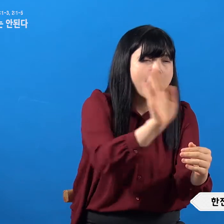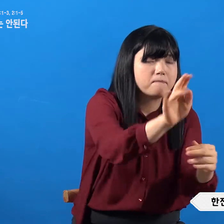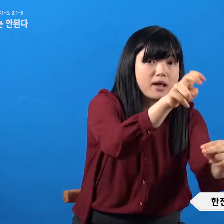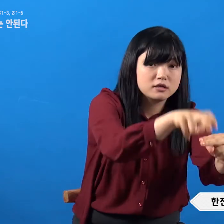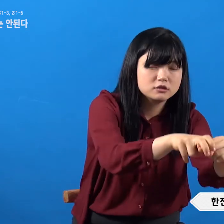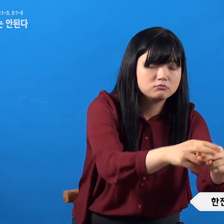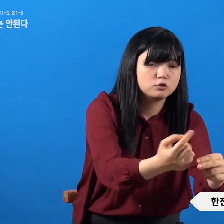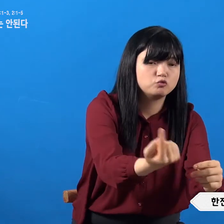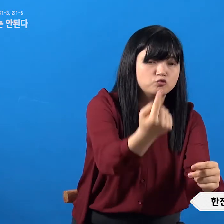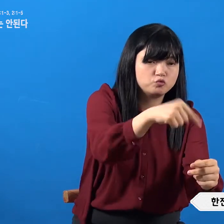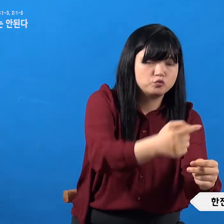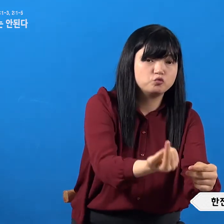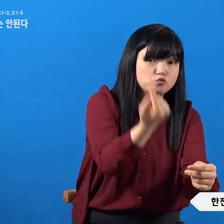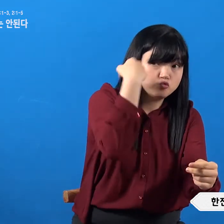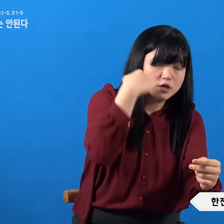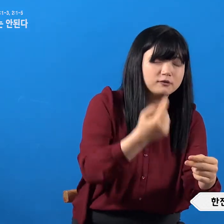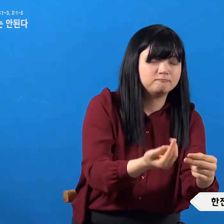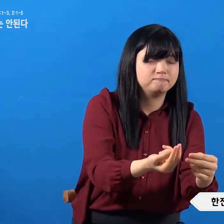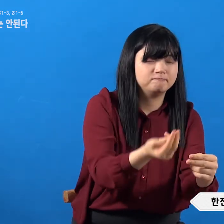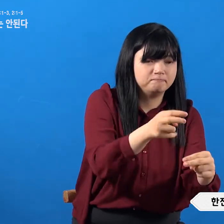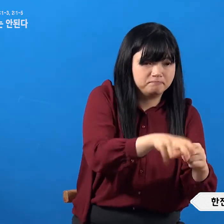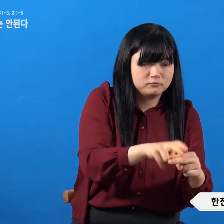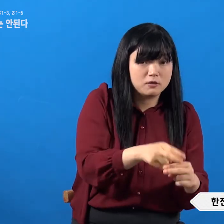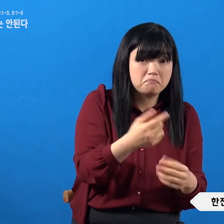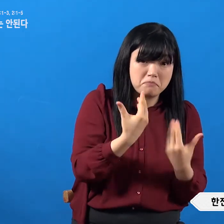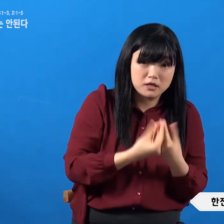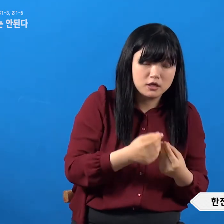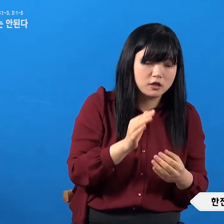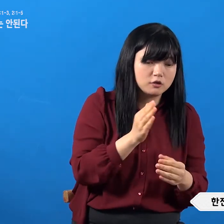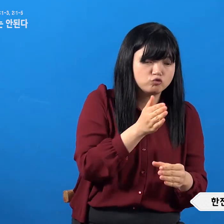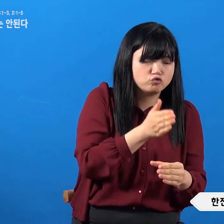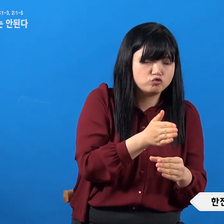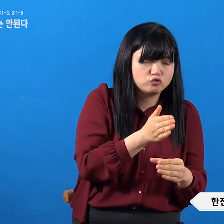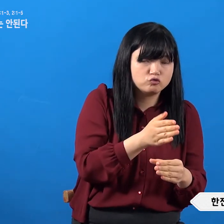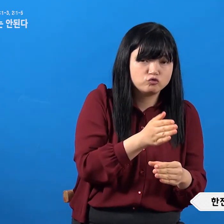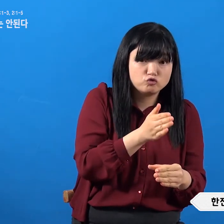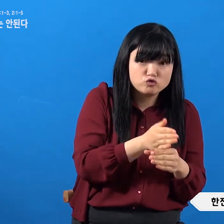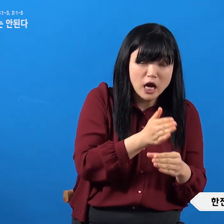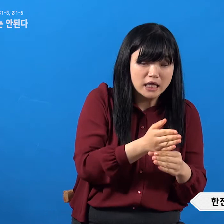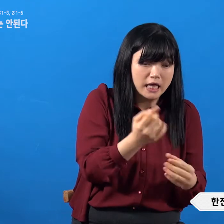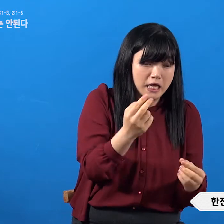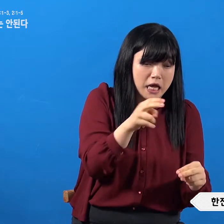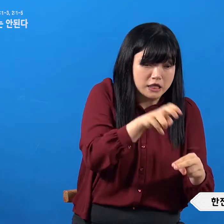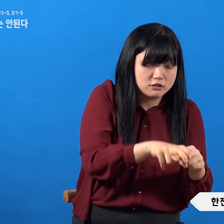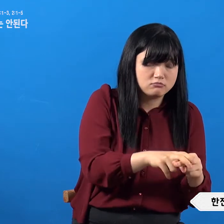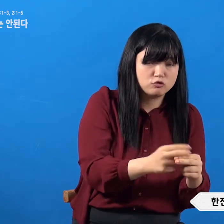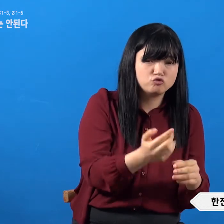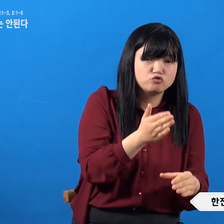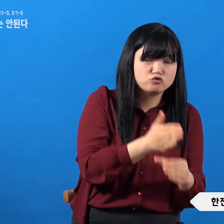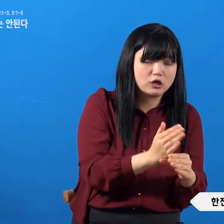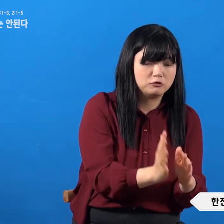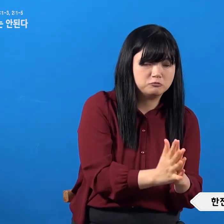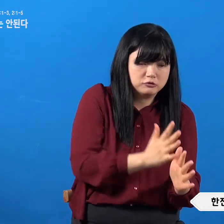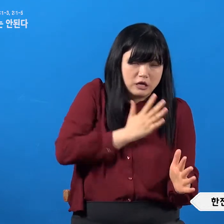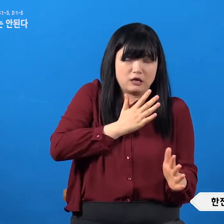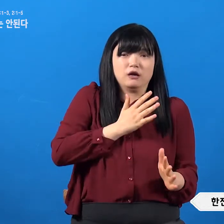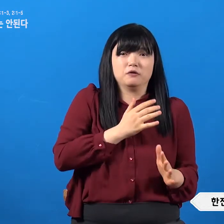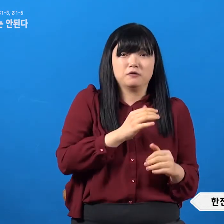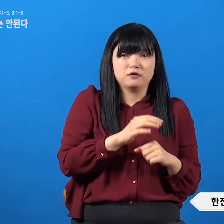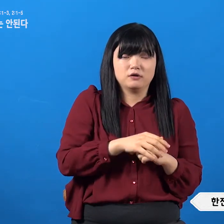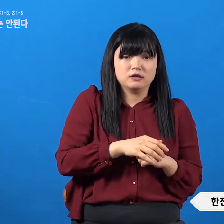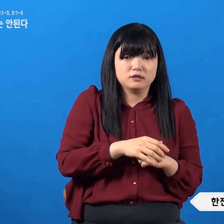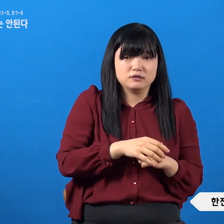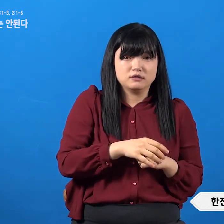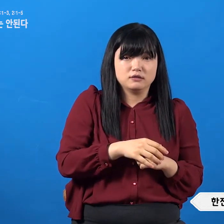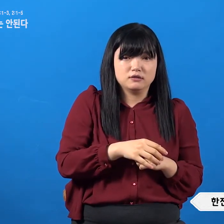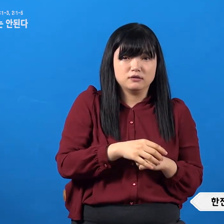앉고, 제일 먼저 온 사람이 중간에 딱 자리를 잡아버리면 뒤에 오는 사람들은 그 중간 뒤로만 쫙 앉고, 3분의 2 지점에